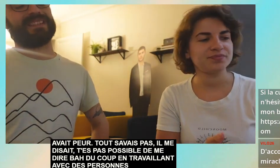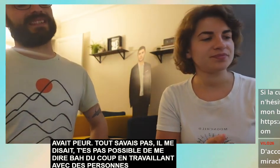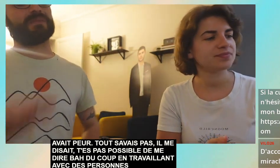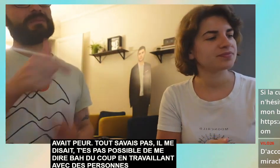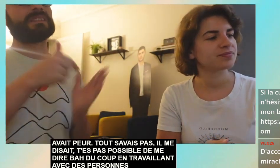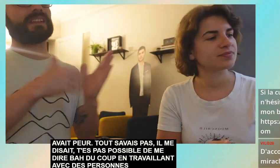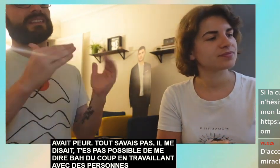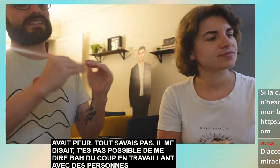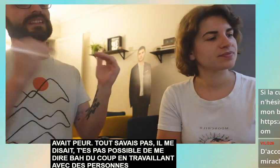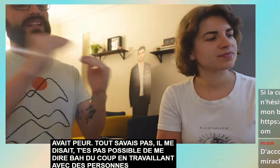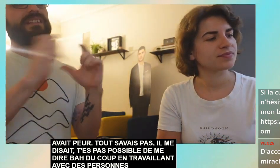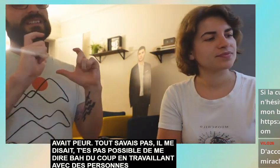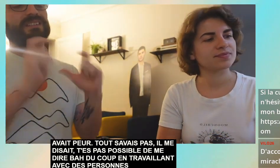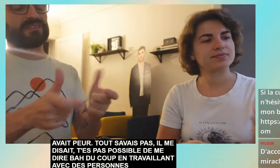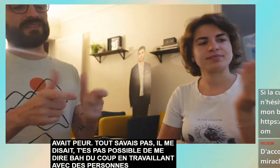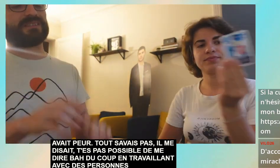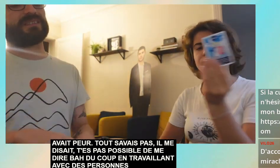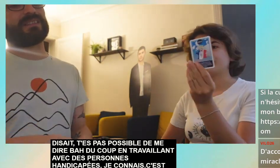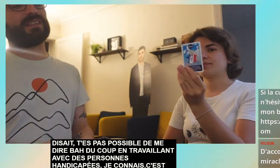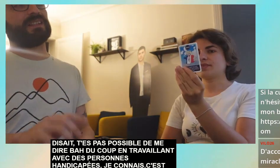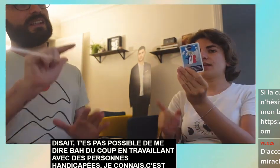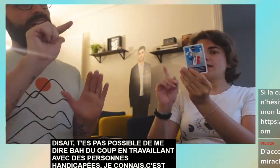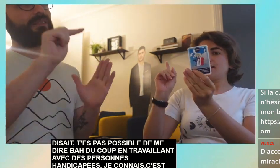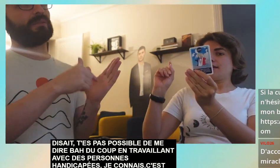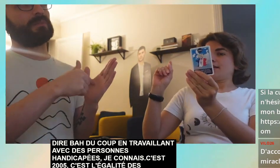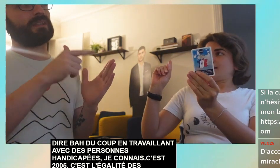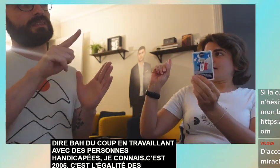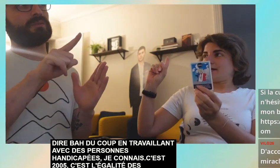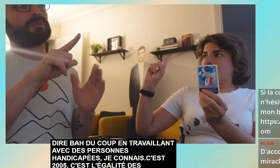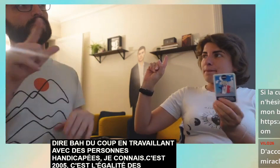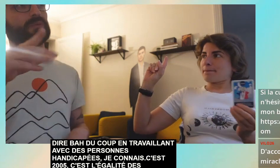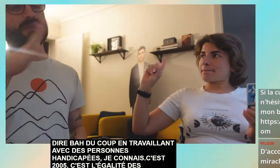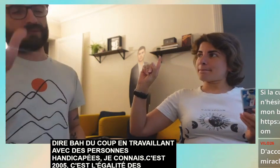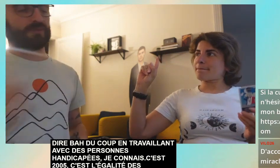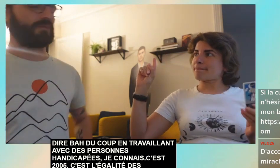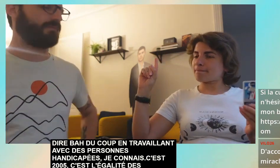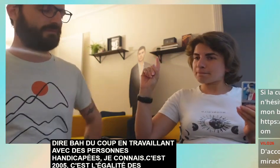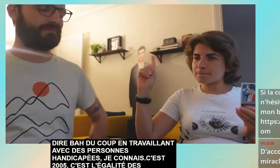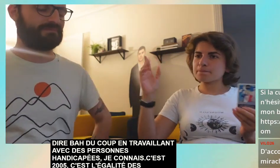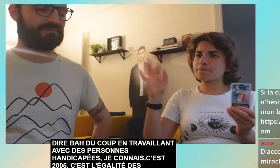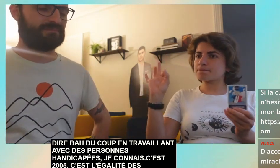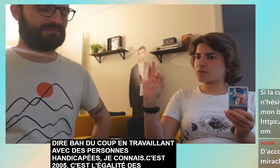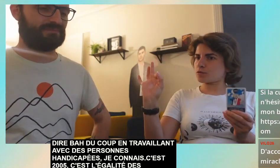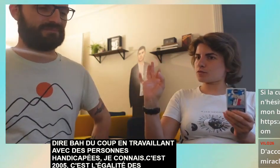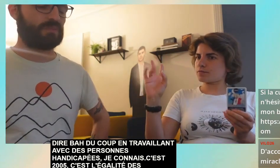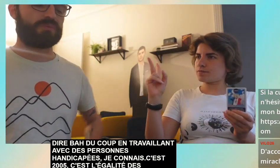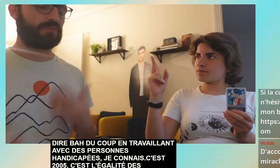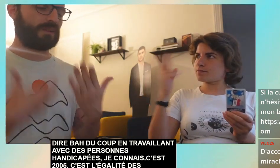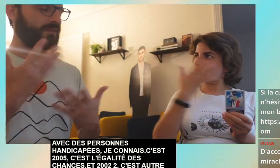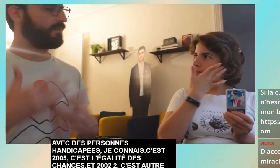C'est 2005, c'est l'égalité des chances. Et 2002, c'est autre chose. Je sais plus, je mélange.